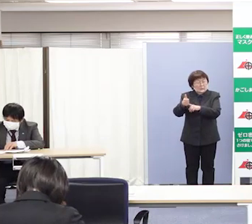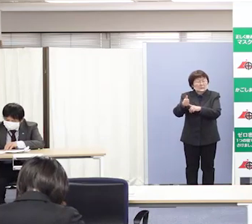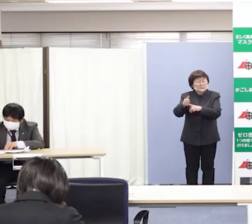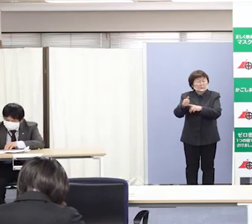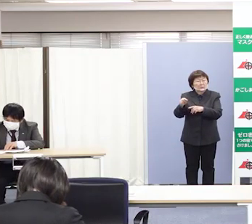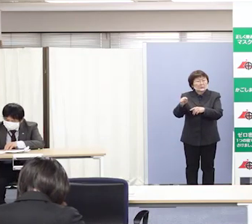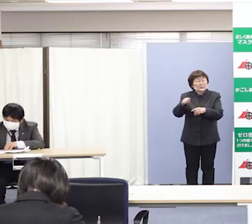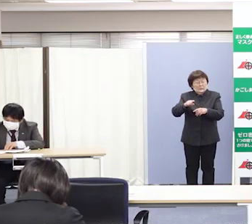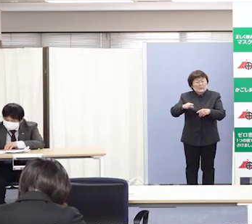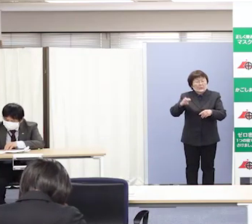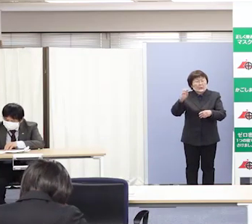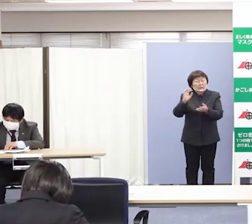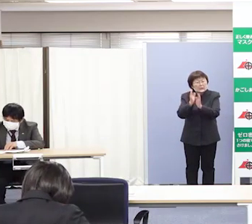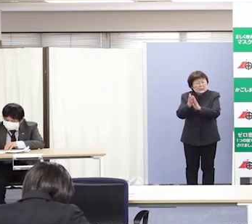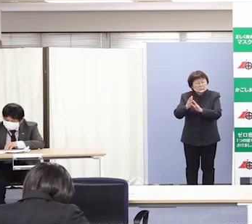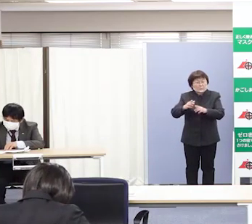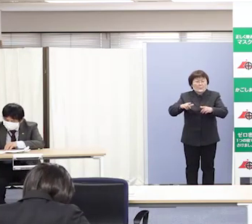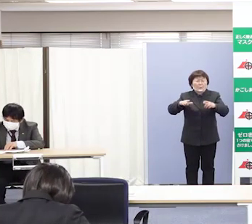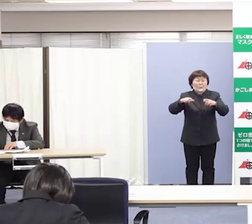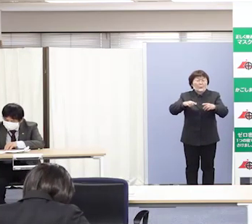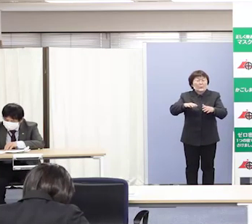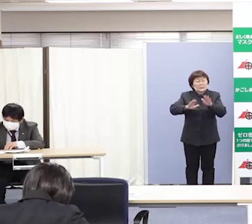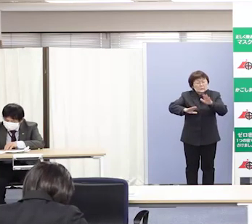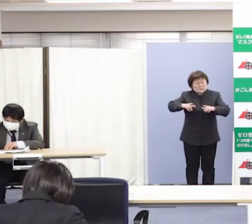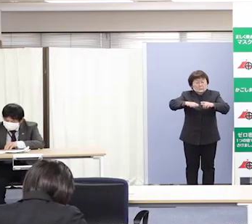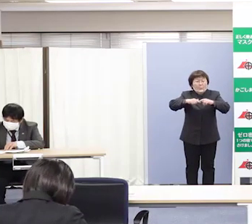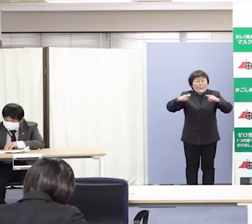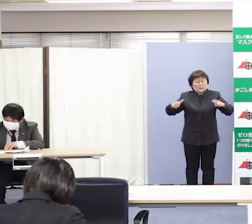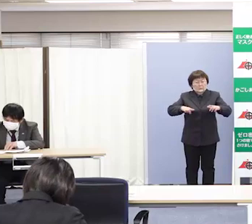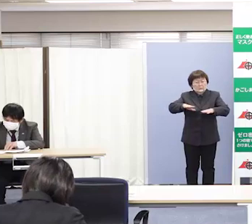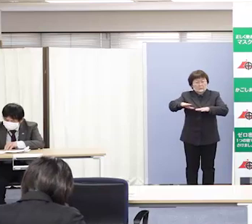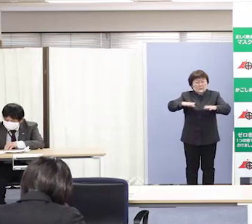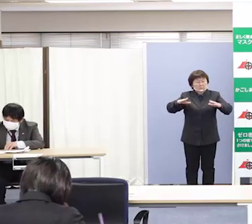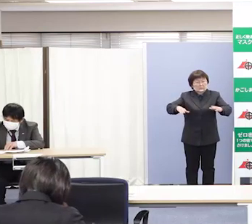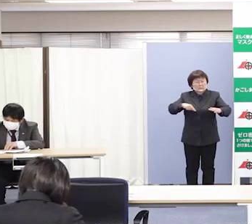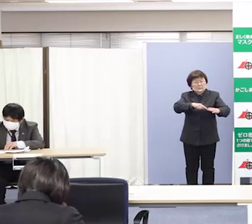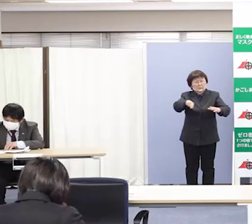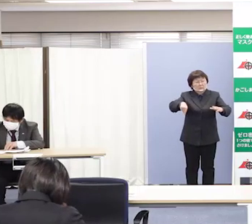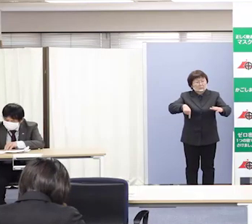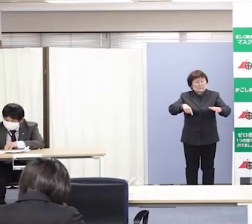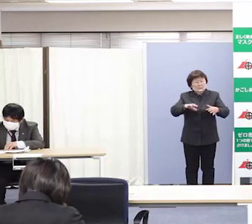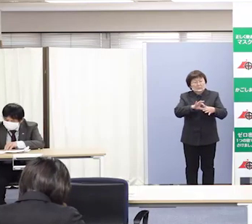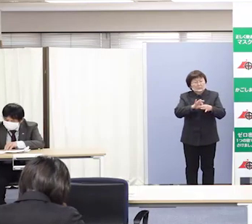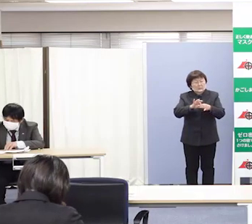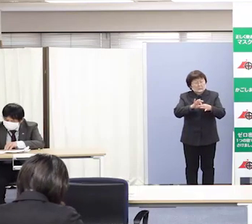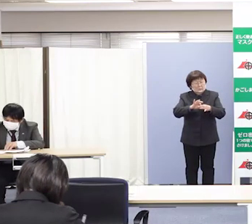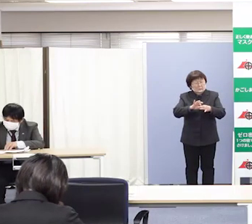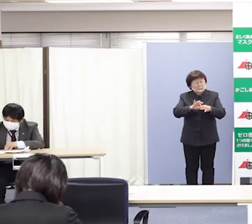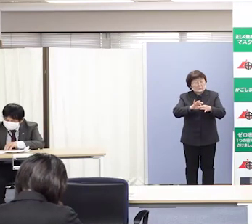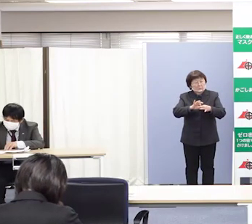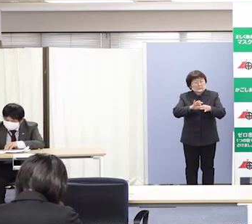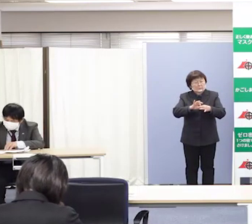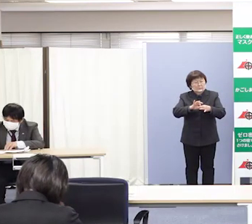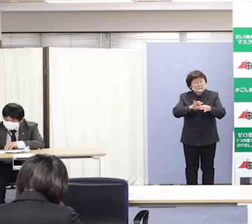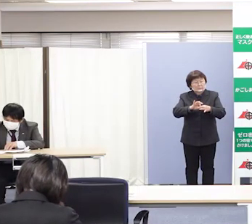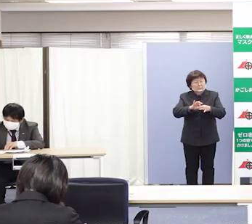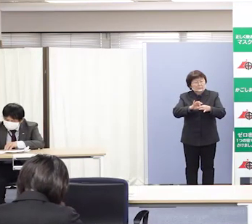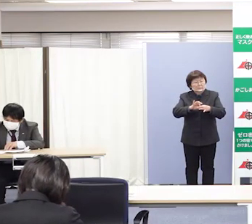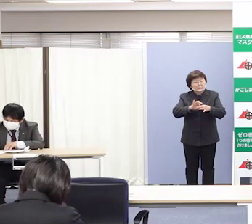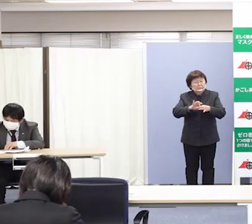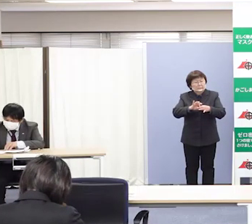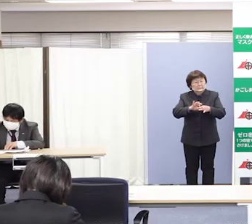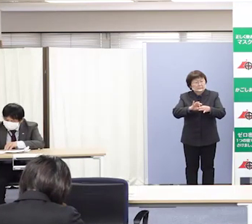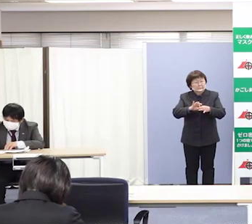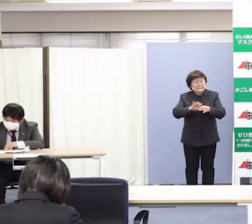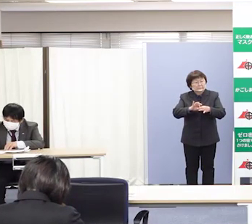県のグランドデザインとの整合性が弱いという意見が多く出たと、そういった感想もあったんですが、まずこの内容について市長